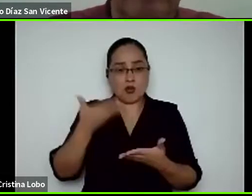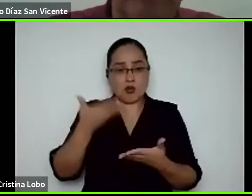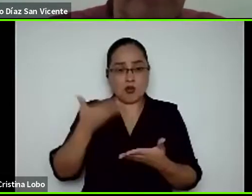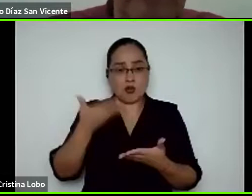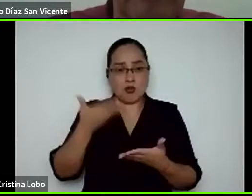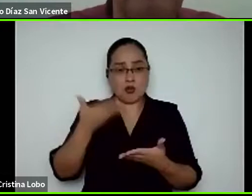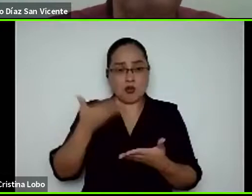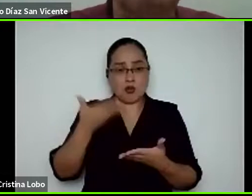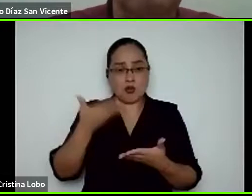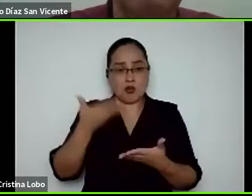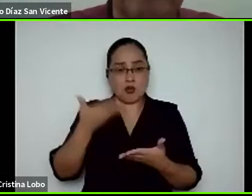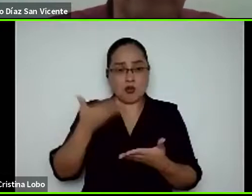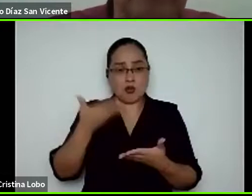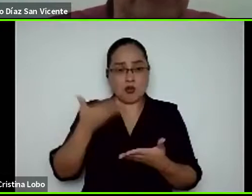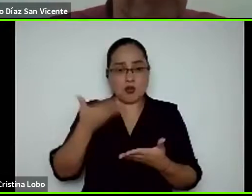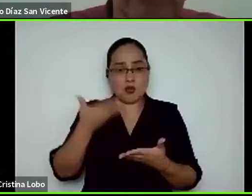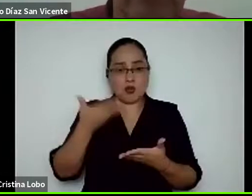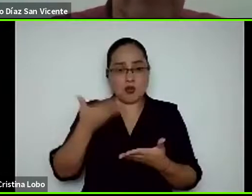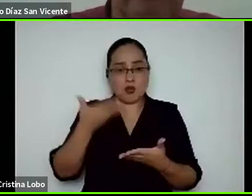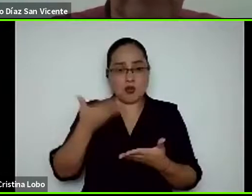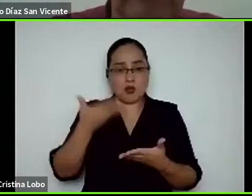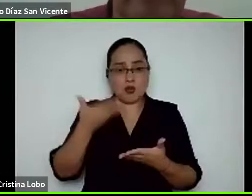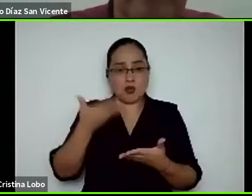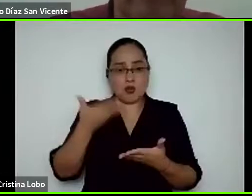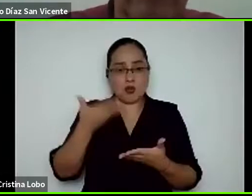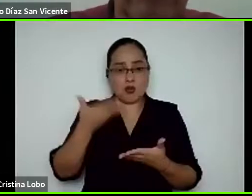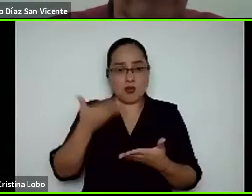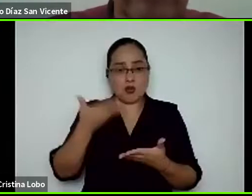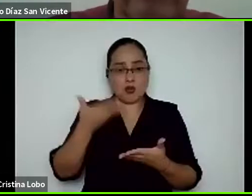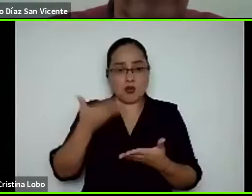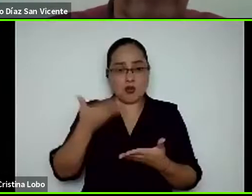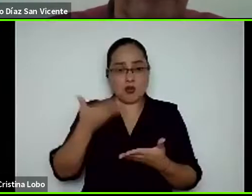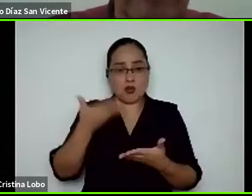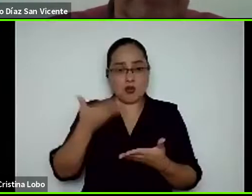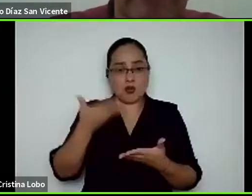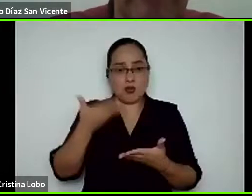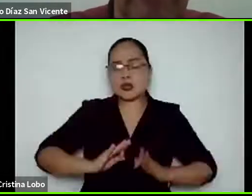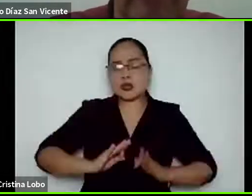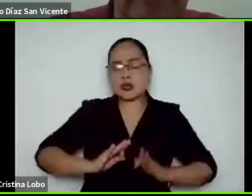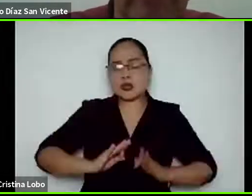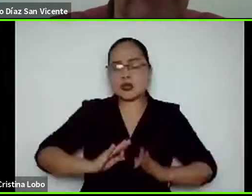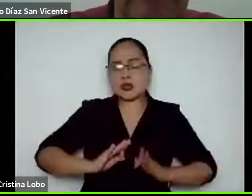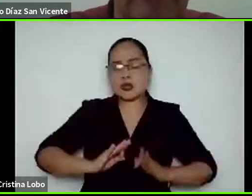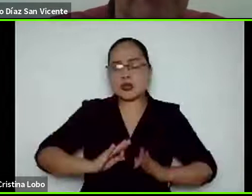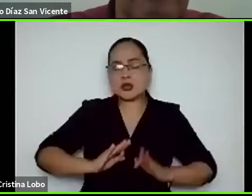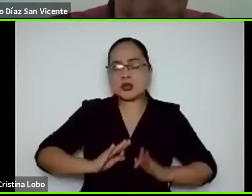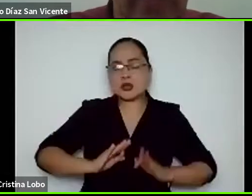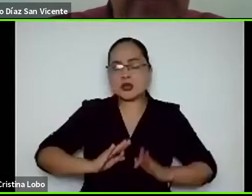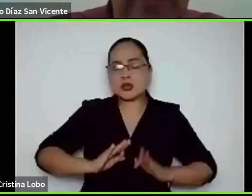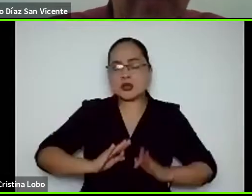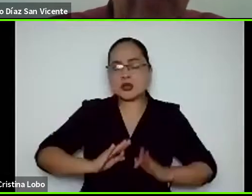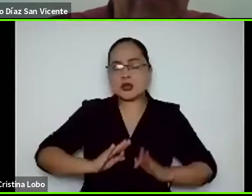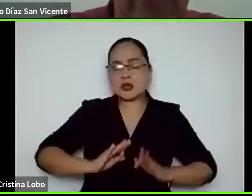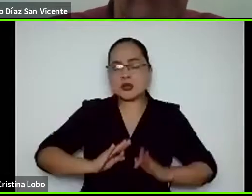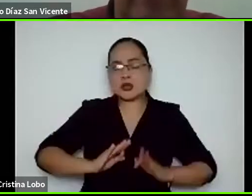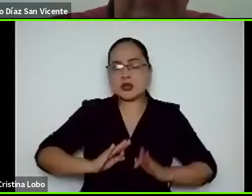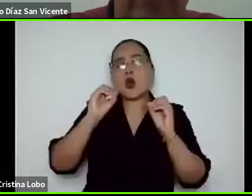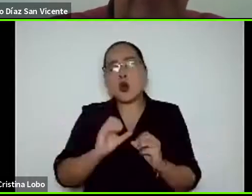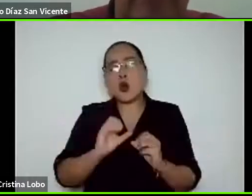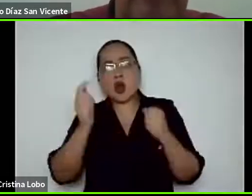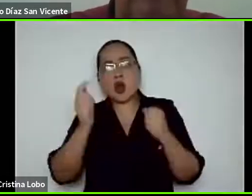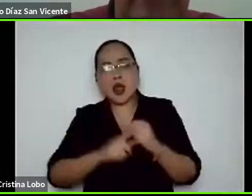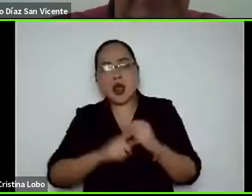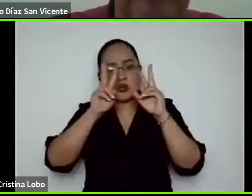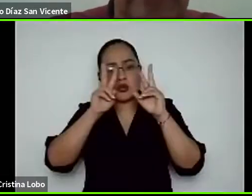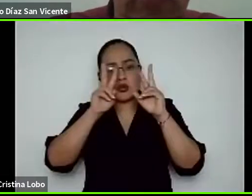calma posteriormente, si desean consultar alguna otra cuestión, si desean repasar los contenidos de la sesión, van a estar disponibles